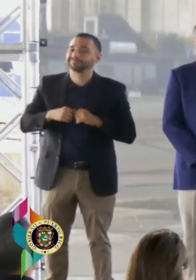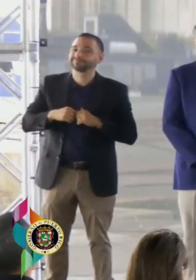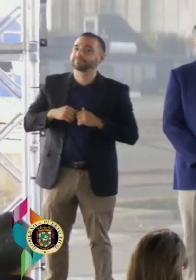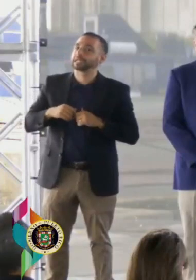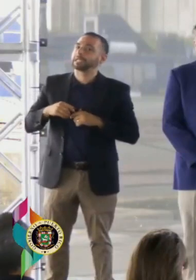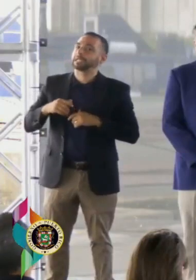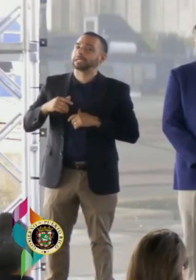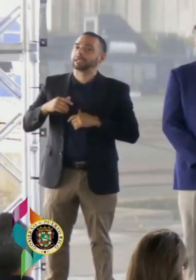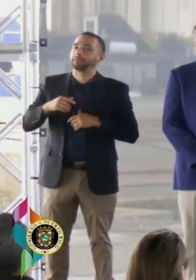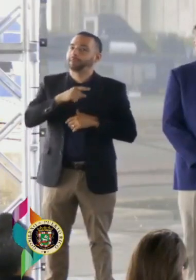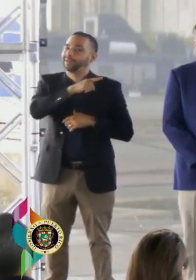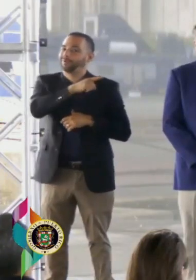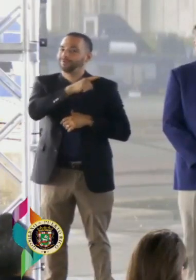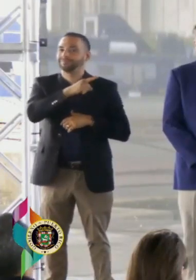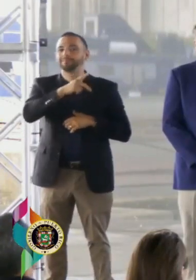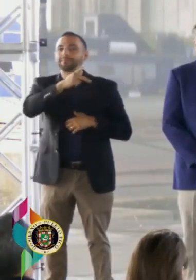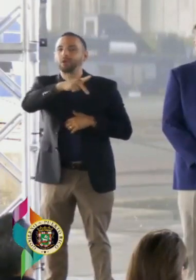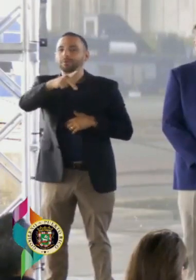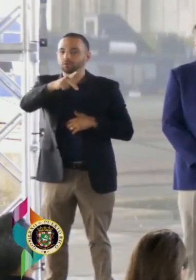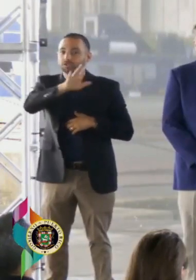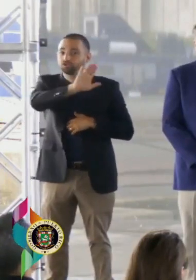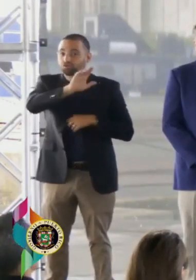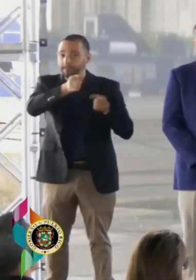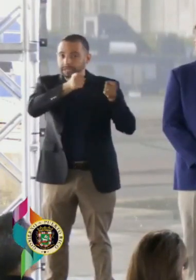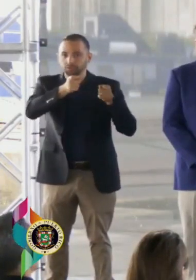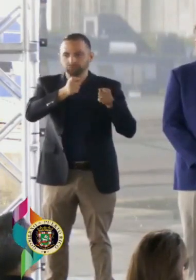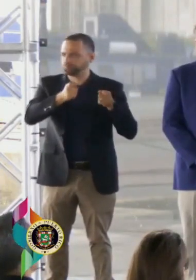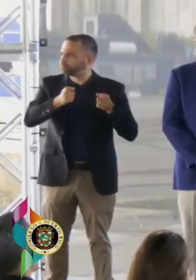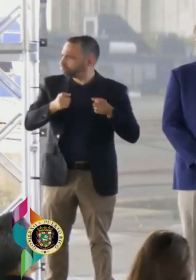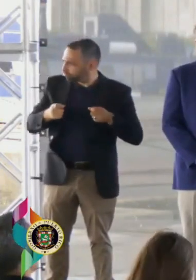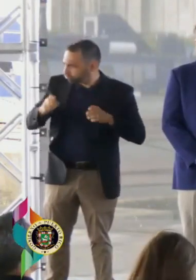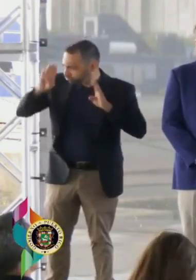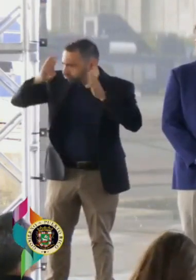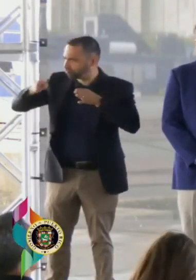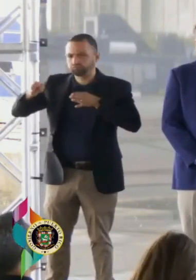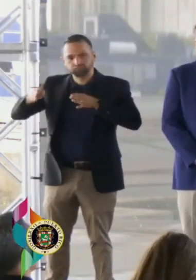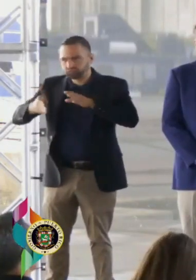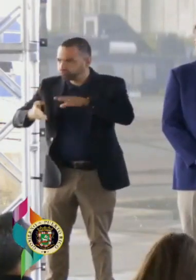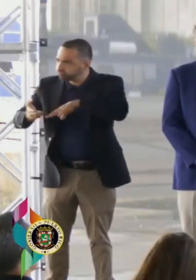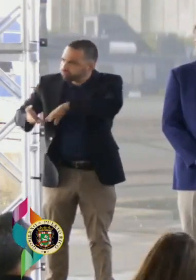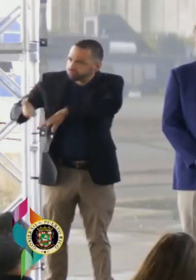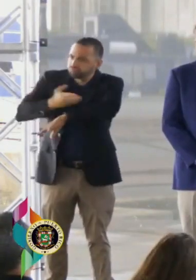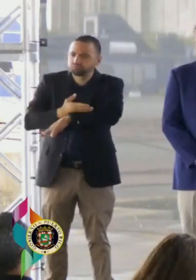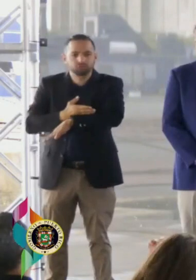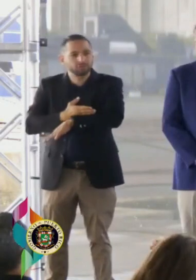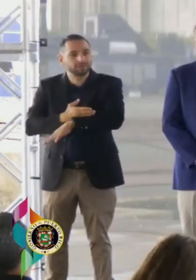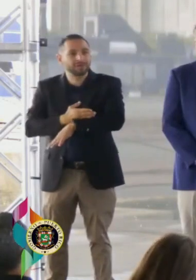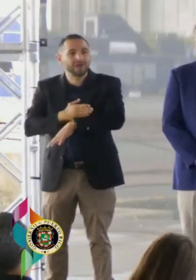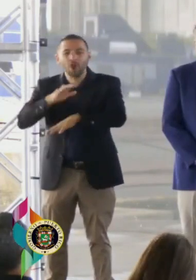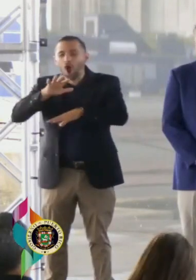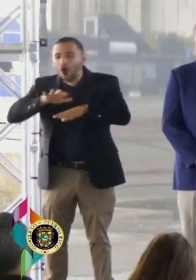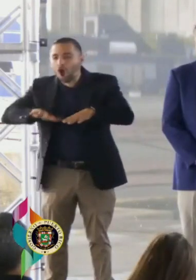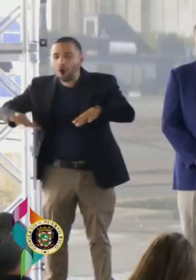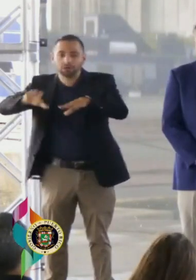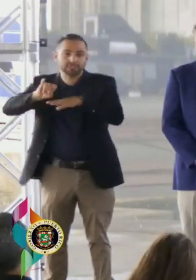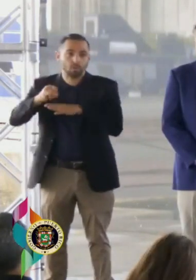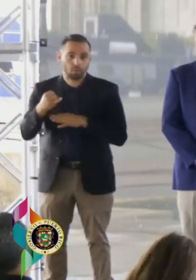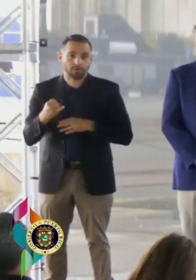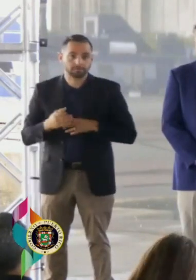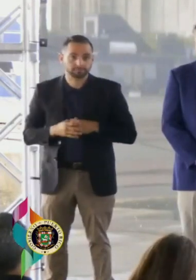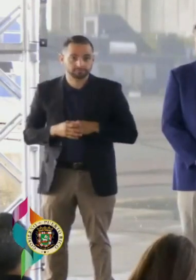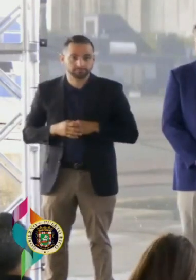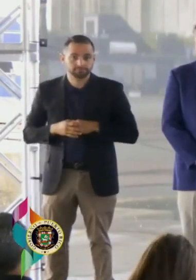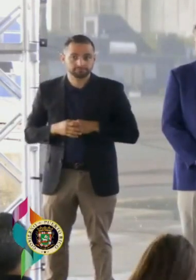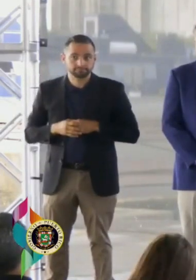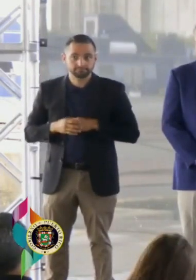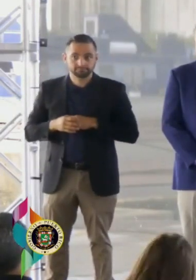poi dio un gran golpe de Timón y encaminó una rehabilitación y modernización histórica en toda la Bahía de San Juan ejemplo de